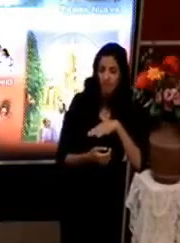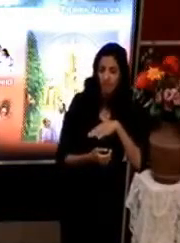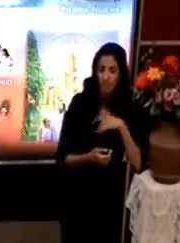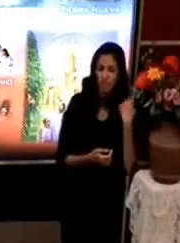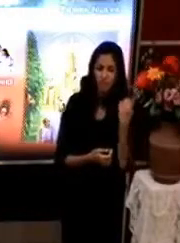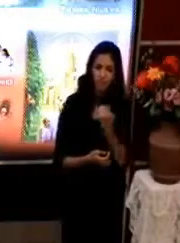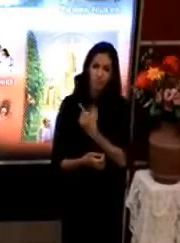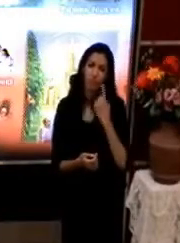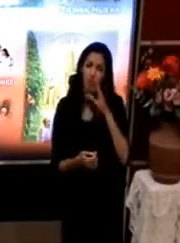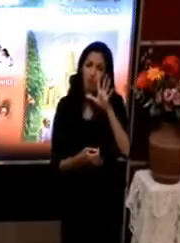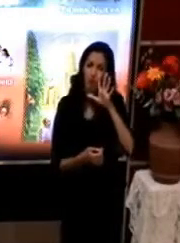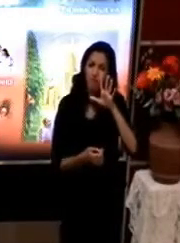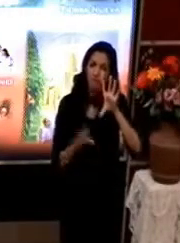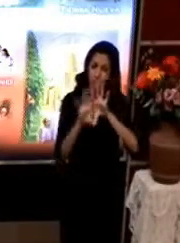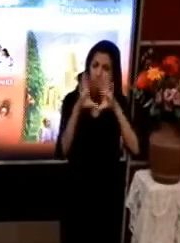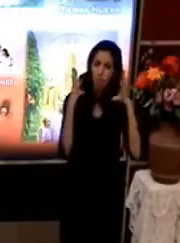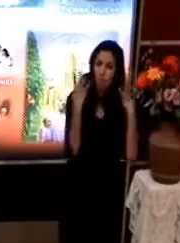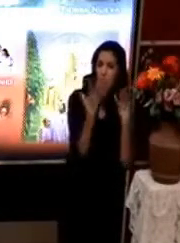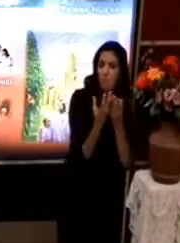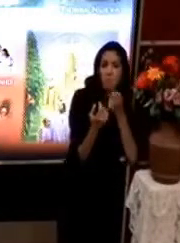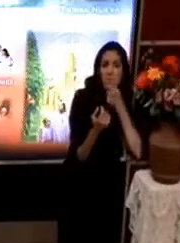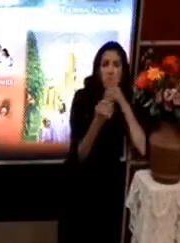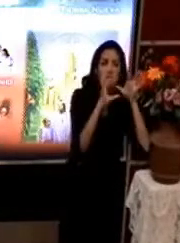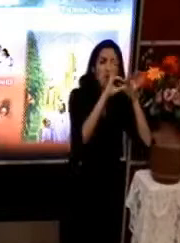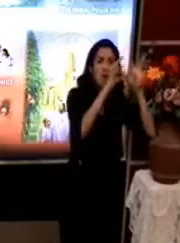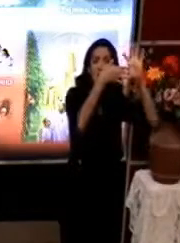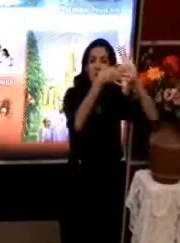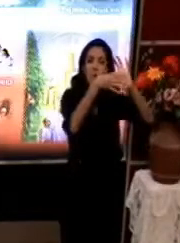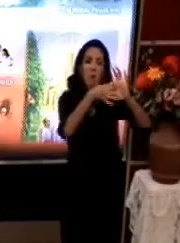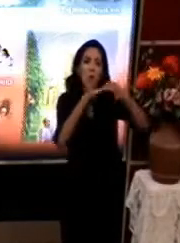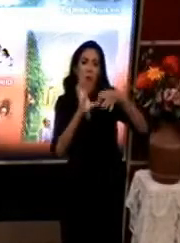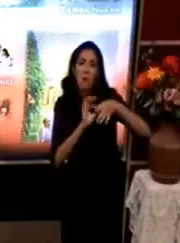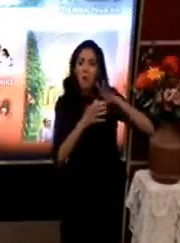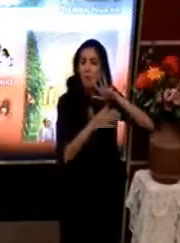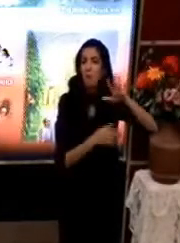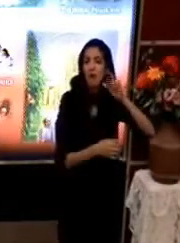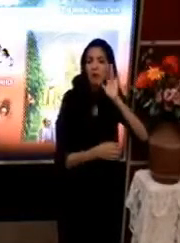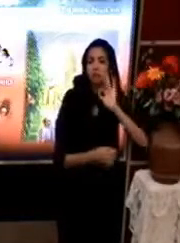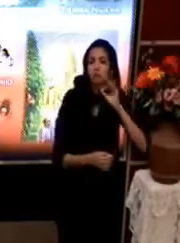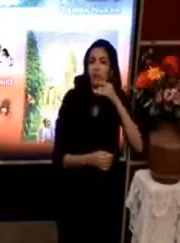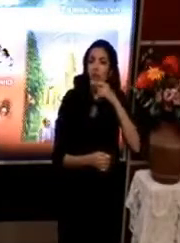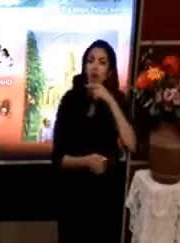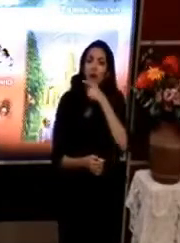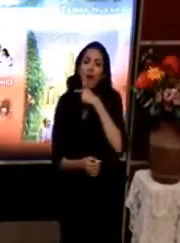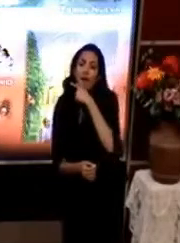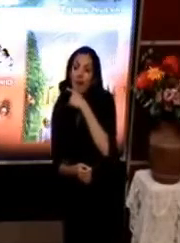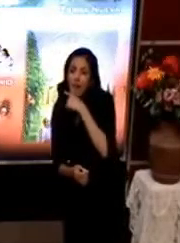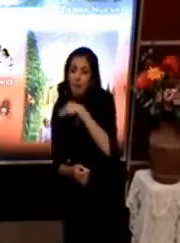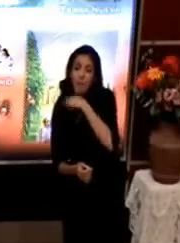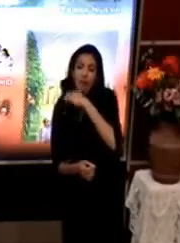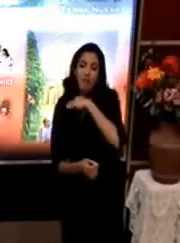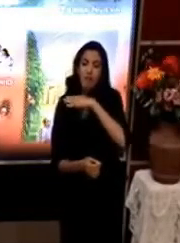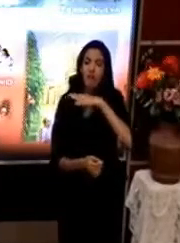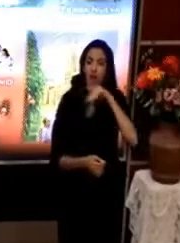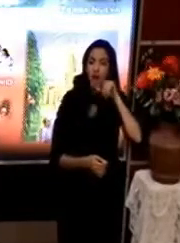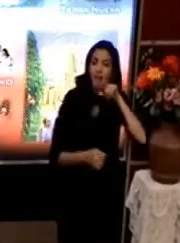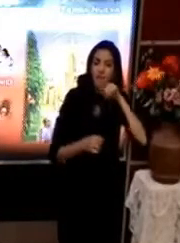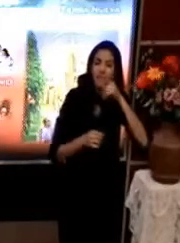tierra, Europa, ¿verdad? Tal vez Alemania. Allí encontraríamos al pueblo de Dios alabando al